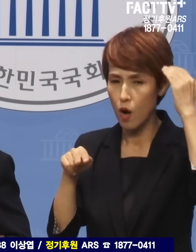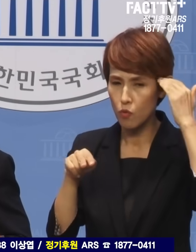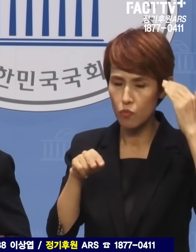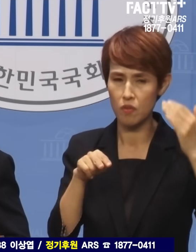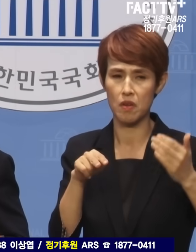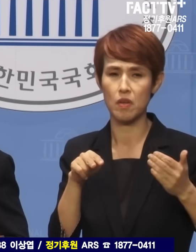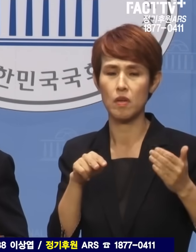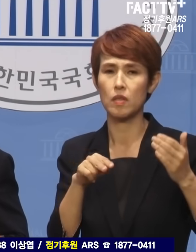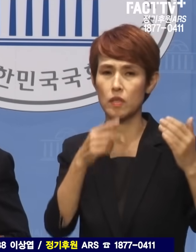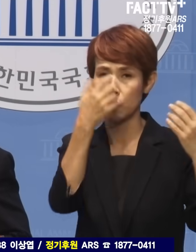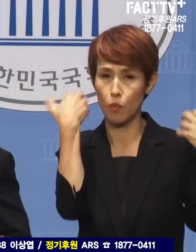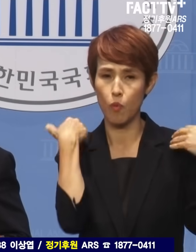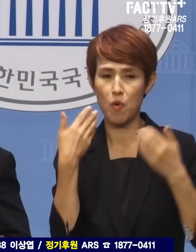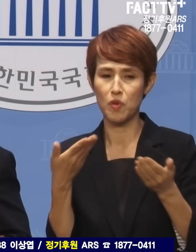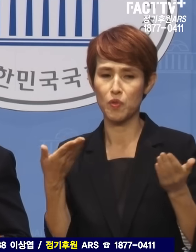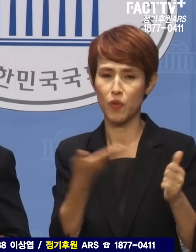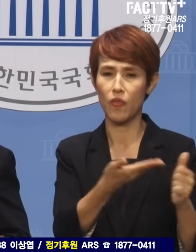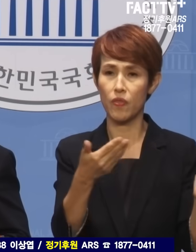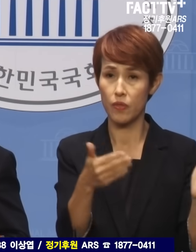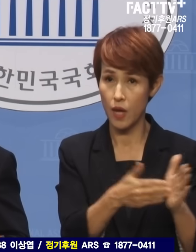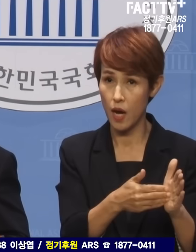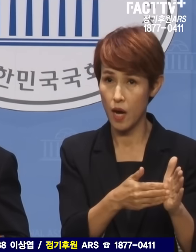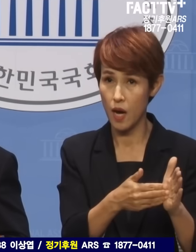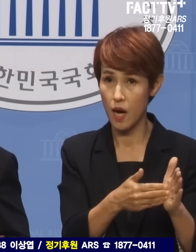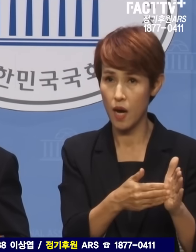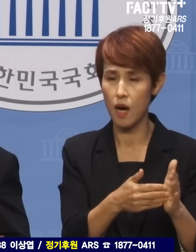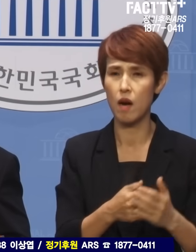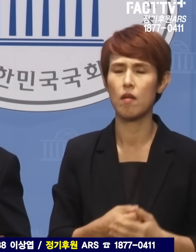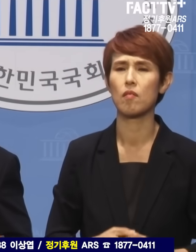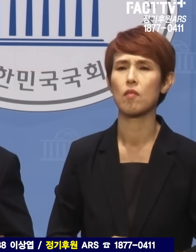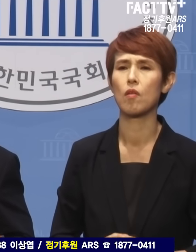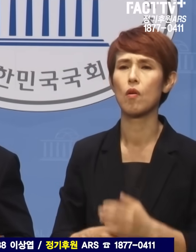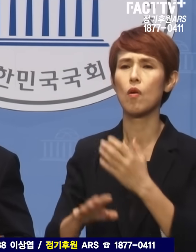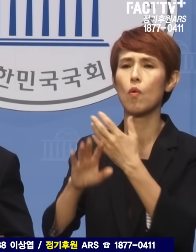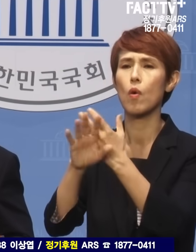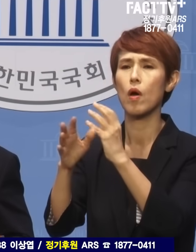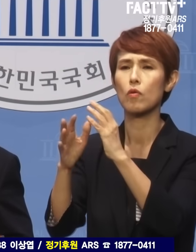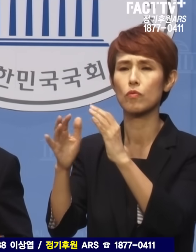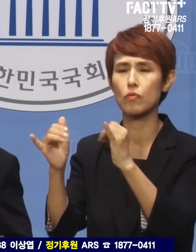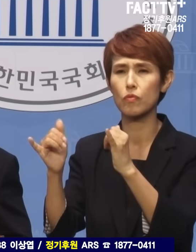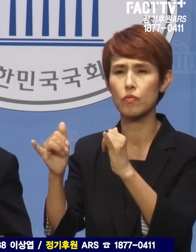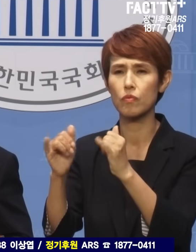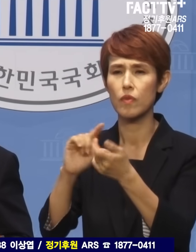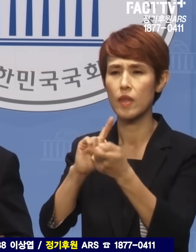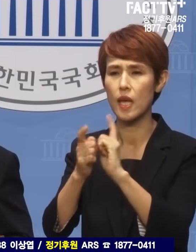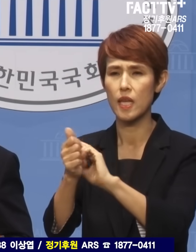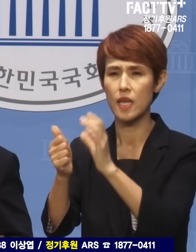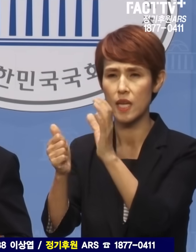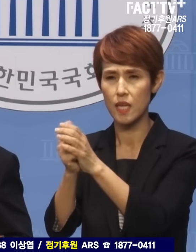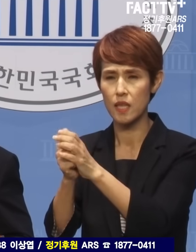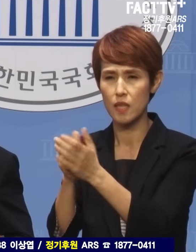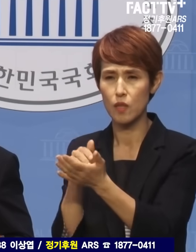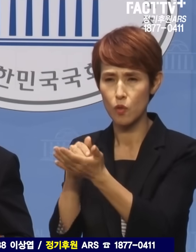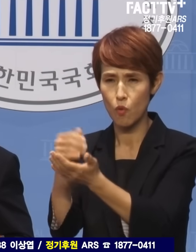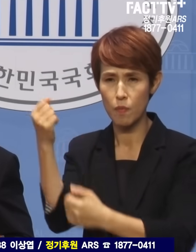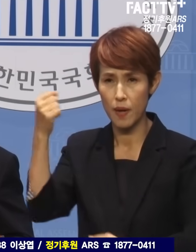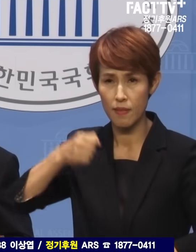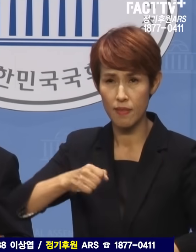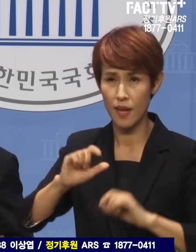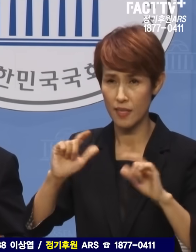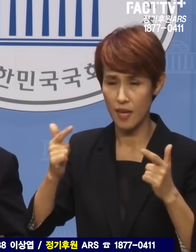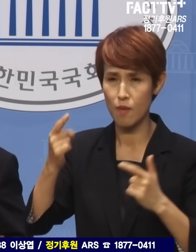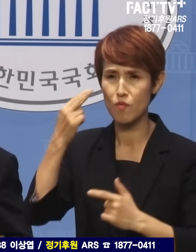제공했다라고 해서 단순하게 외국 대리인 등록법 위반 사건이 아님을 미 법무부는